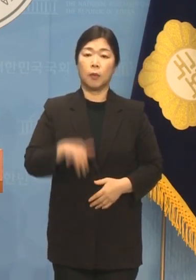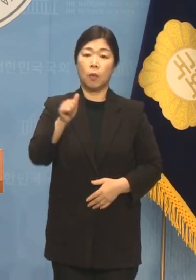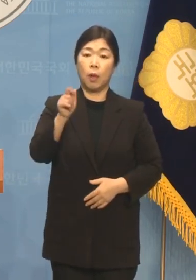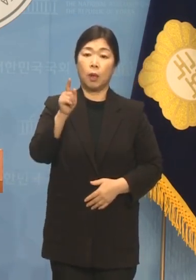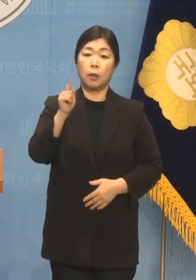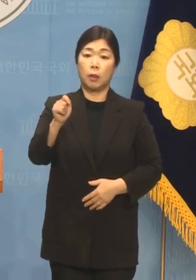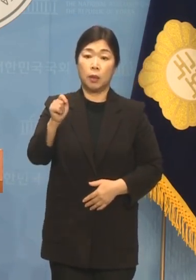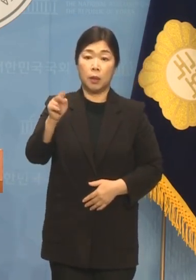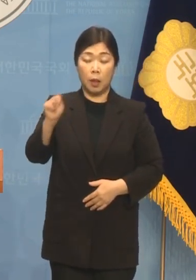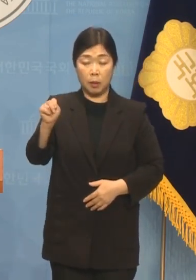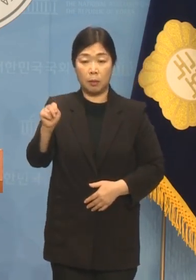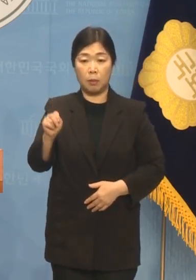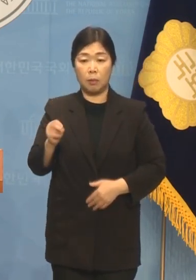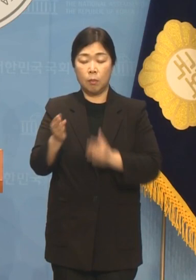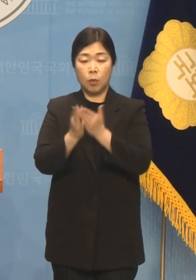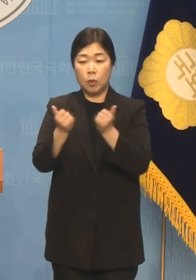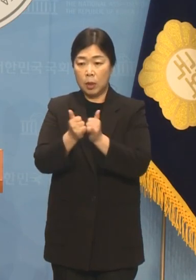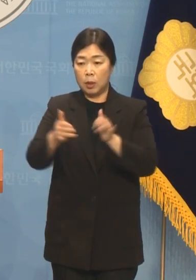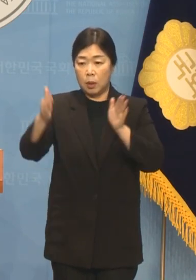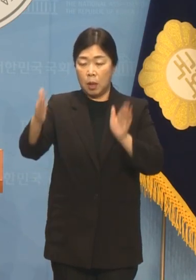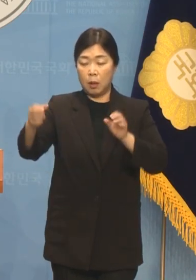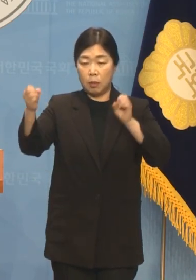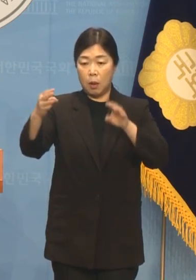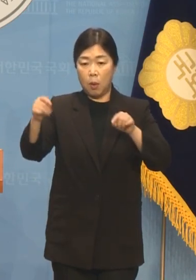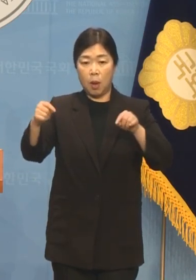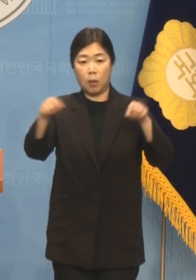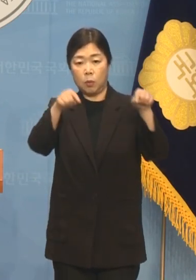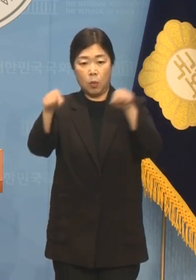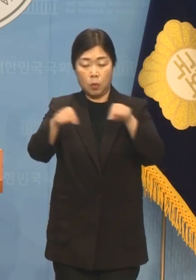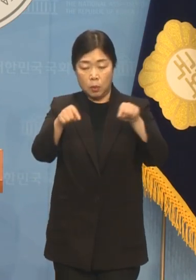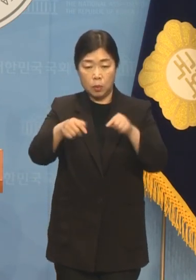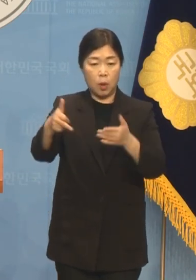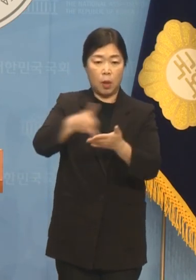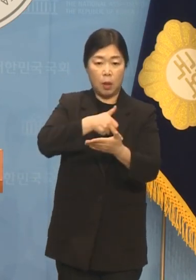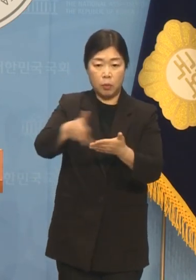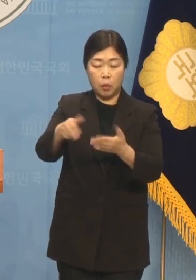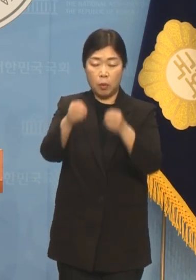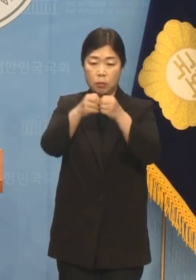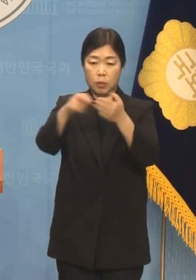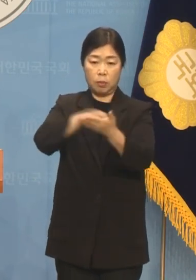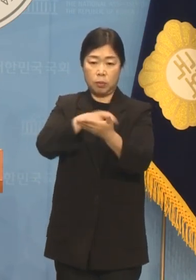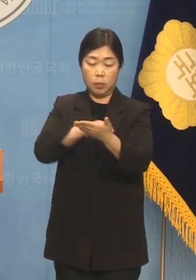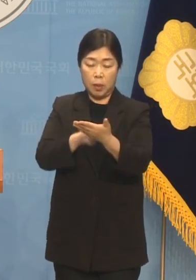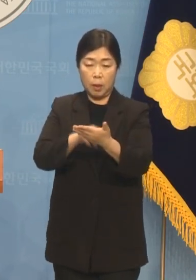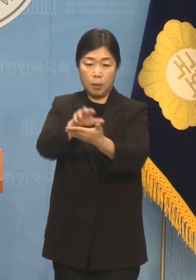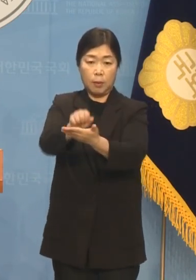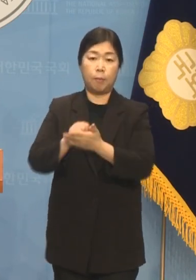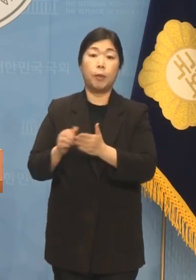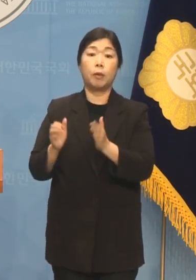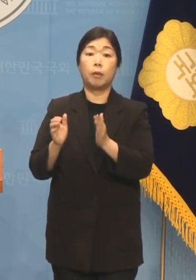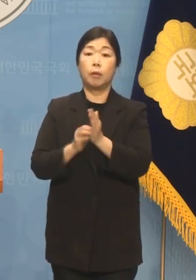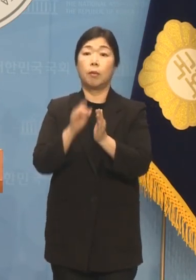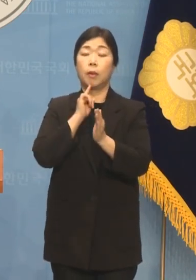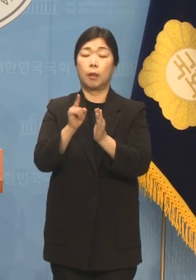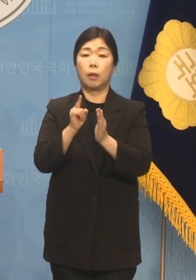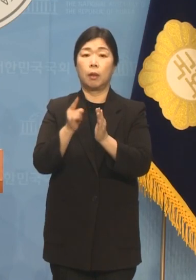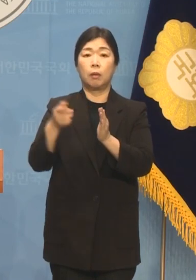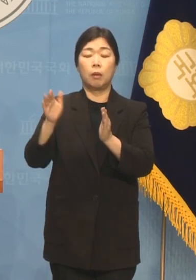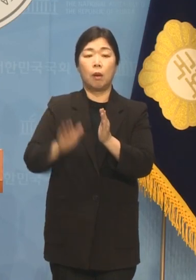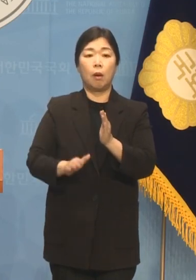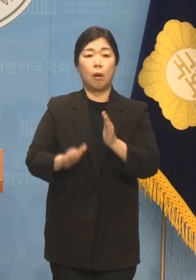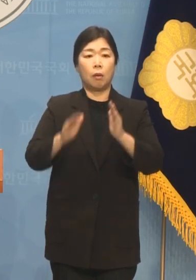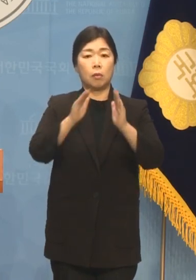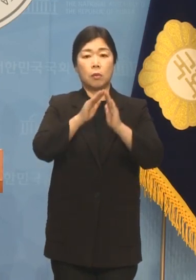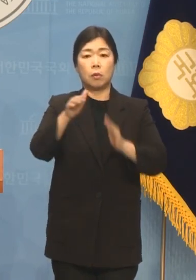YTN은 당사자 간의 대화 녹음 파일과 카카오톡 메시지를 확보했다고 하면서도 전광훈